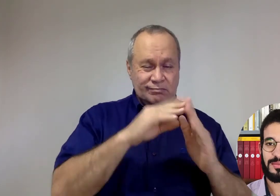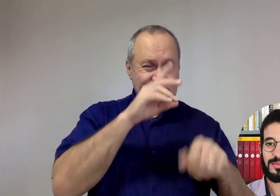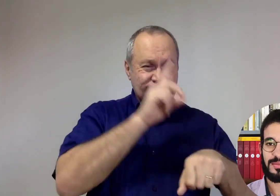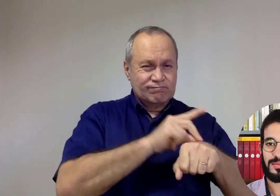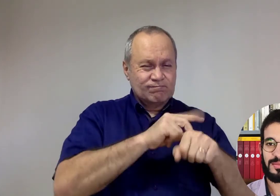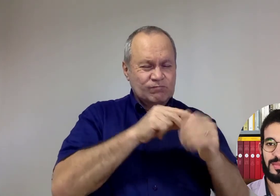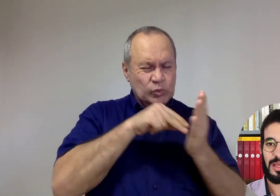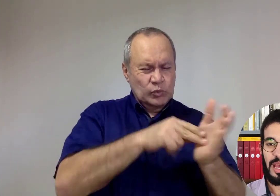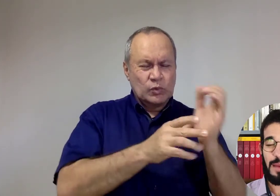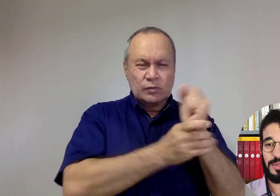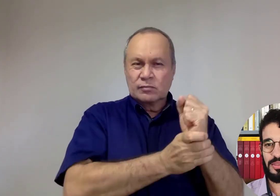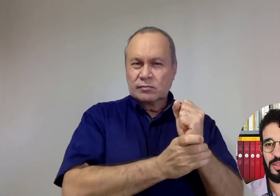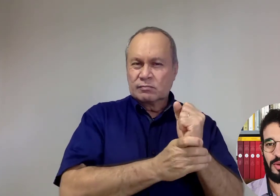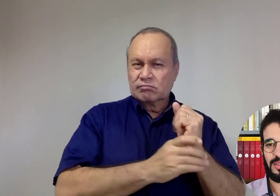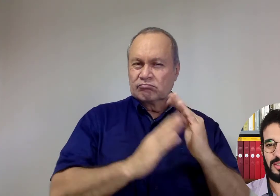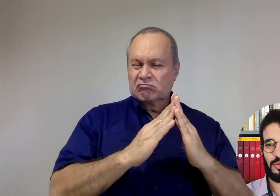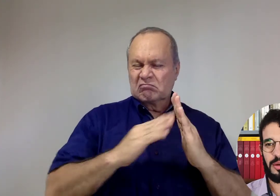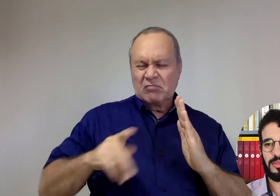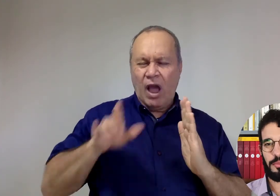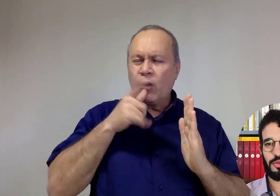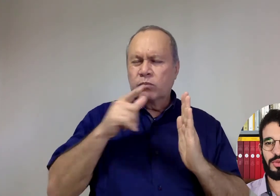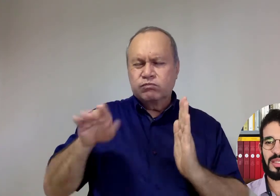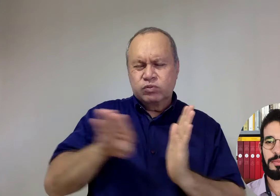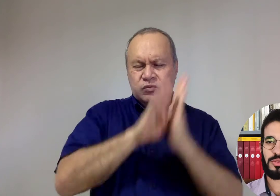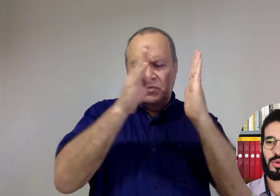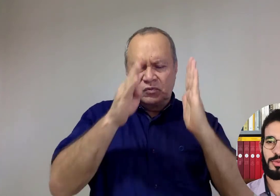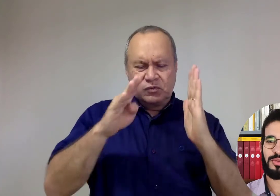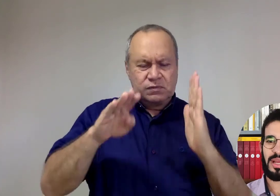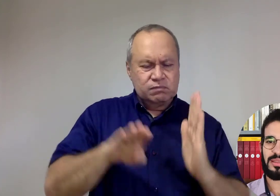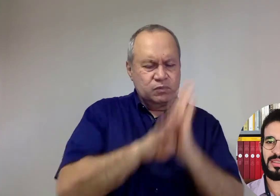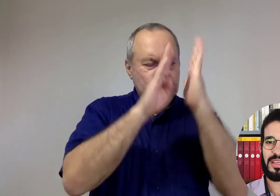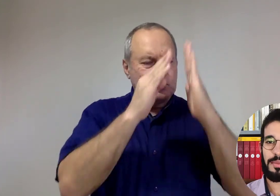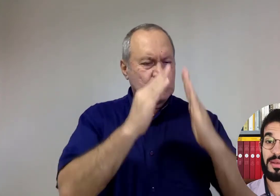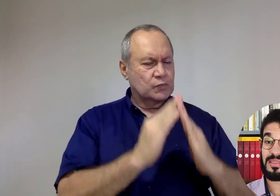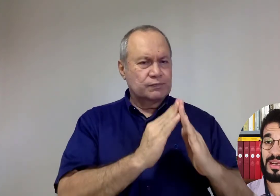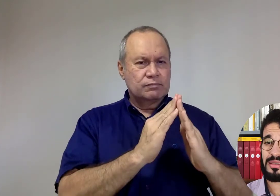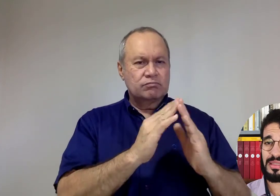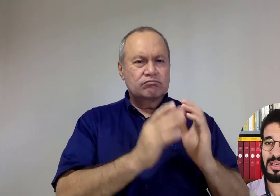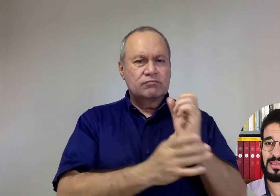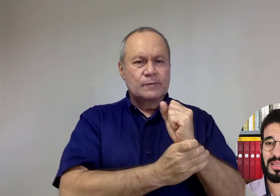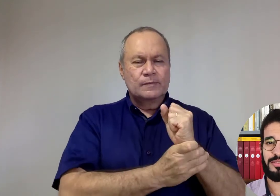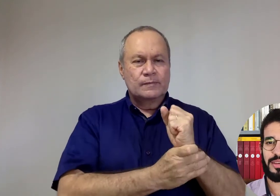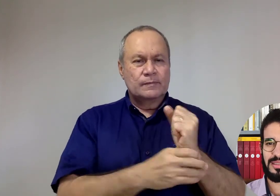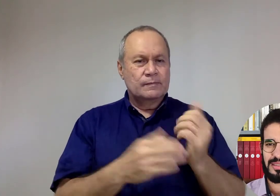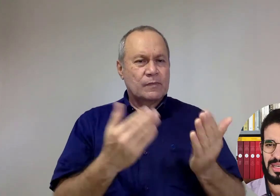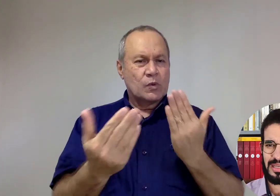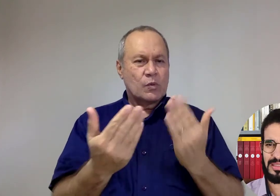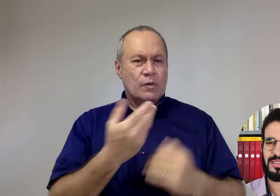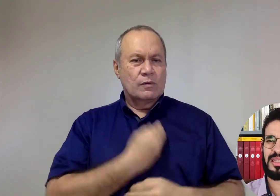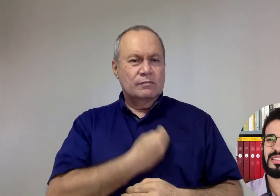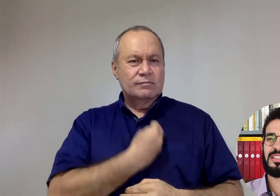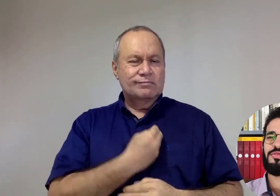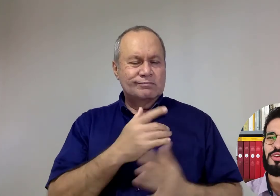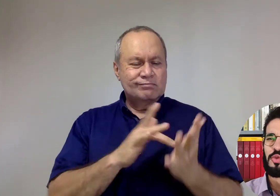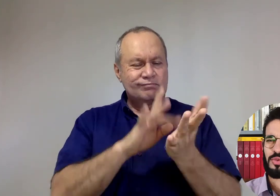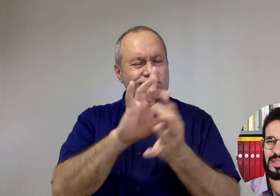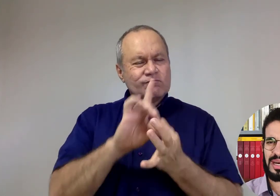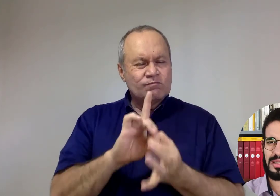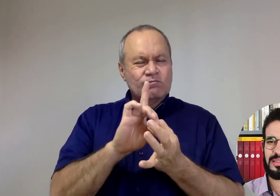insuficiente. É preciso que nós assumamos a postura da pessoa prudente, que apesar das adversidades,